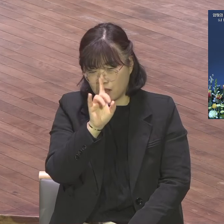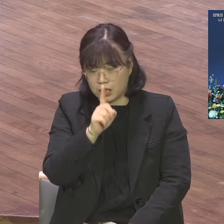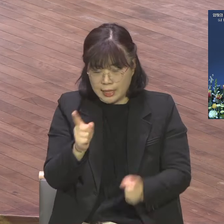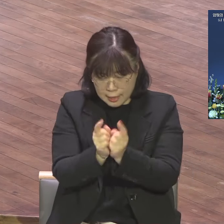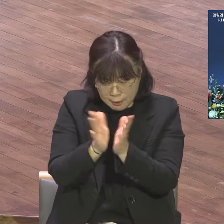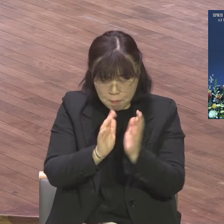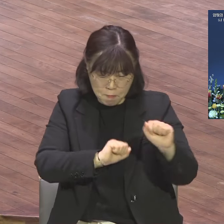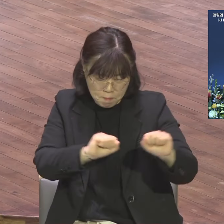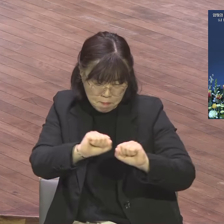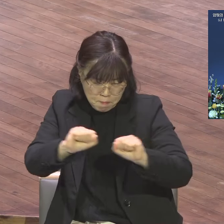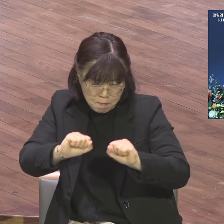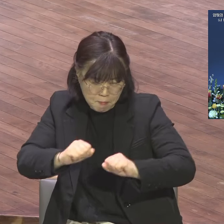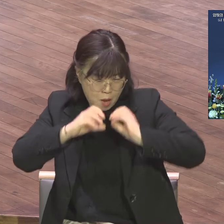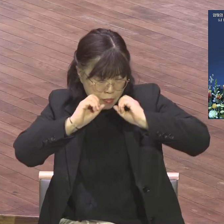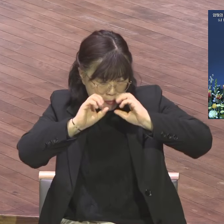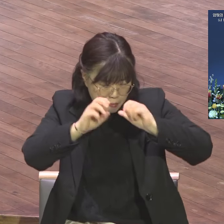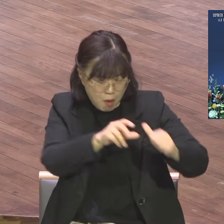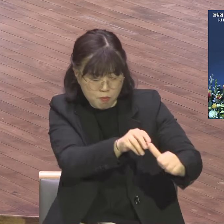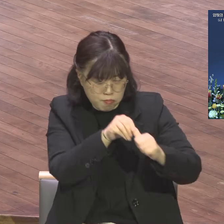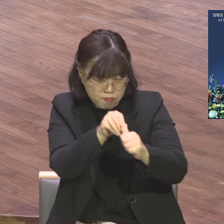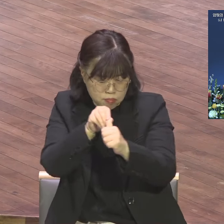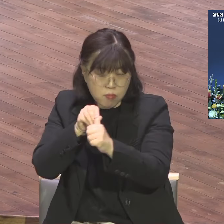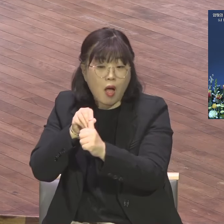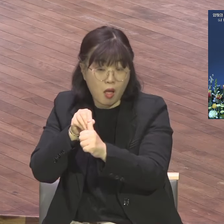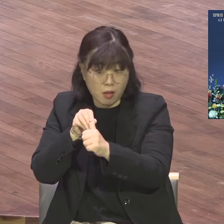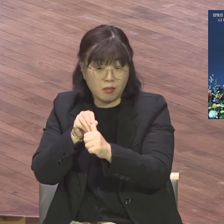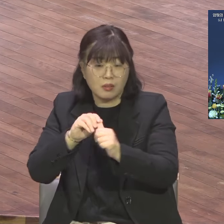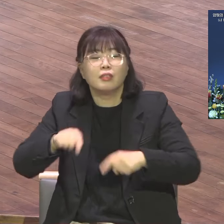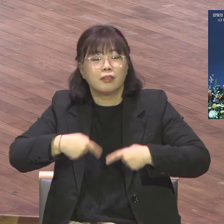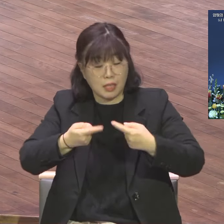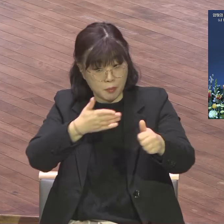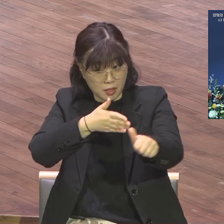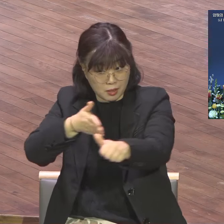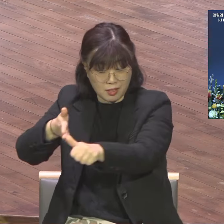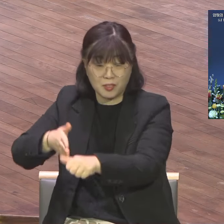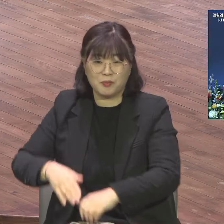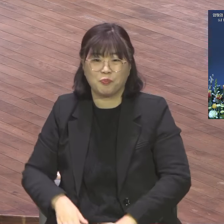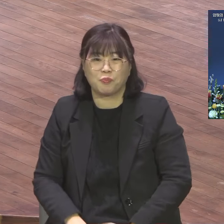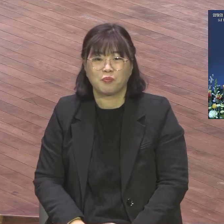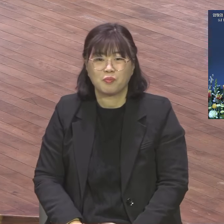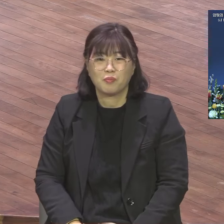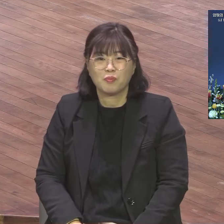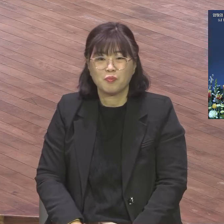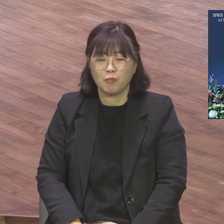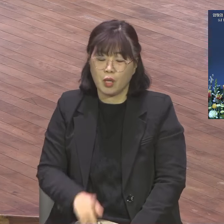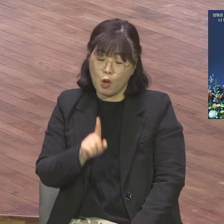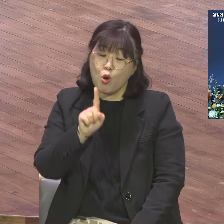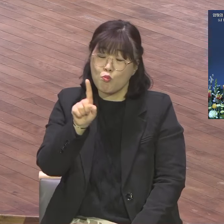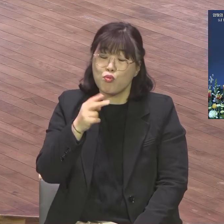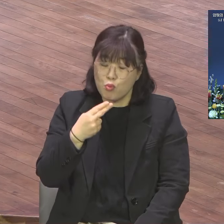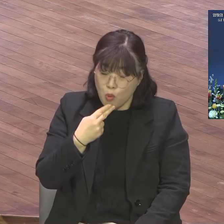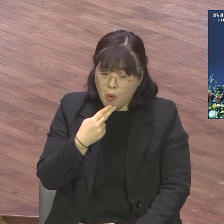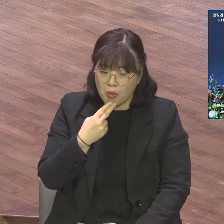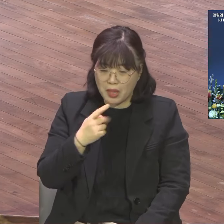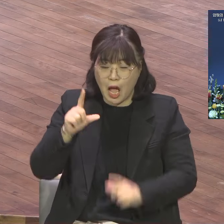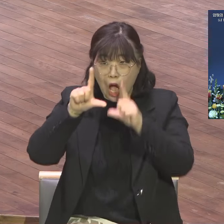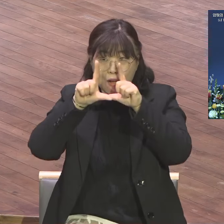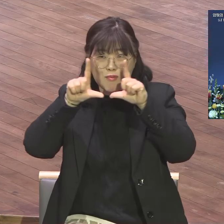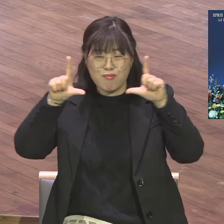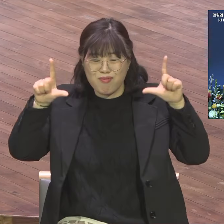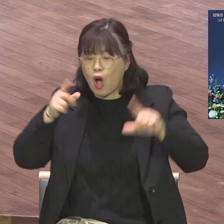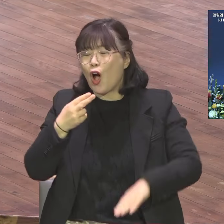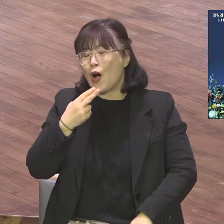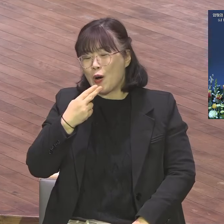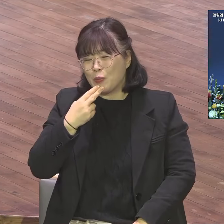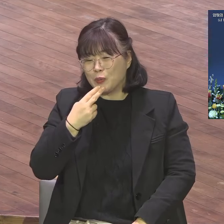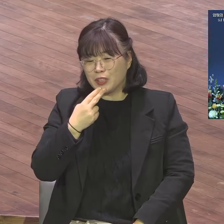운동 여기에 참여하라. 그러면 그냥 하면 되는 거예요. 물론 개인적으로 한 분들 많아요. 아무 말 안 하고 그렇게